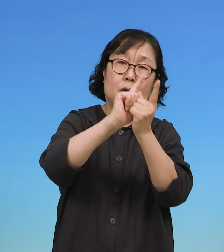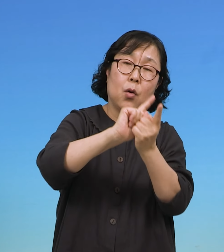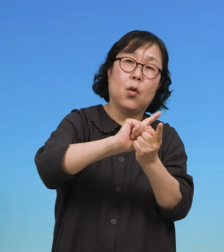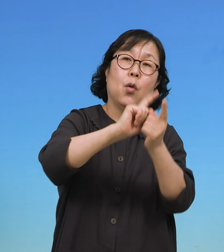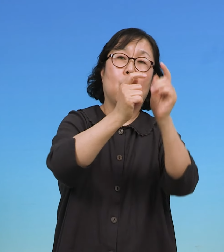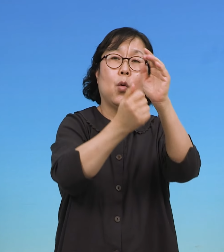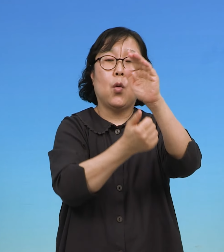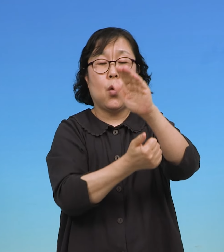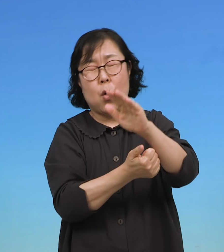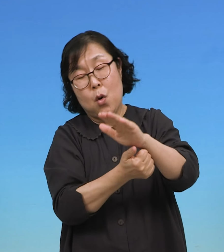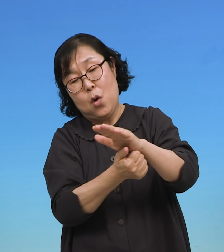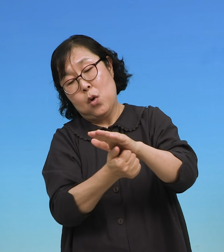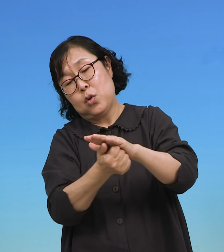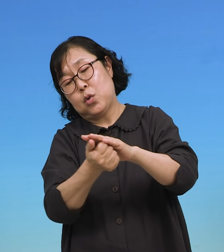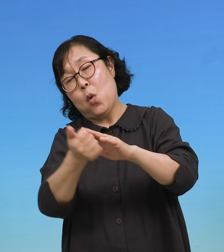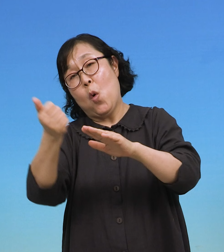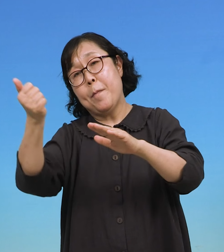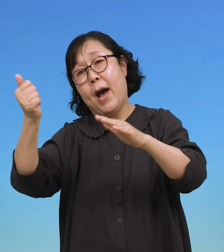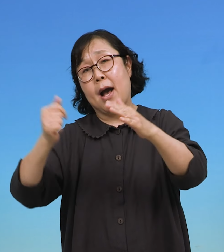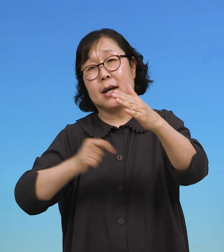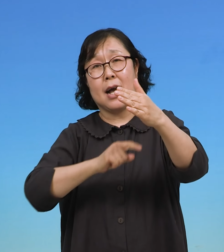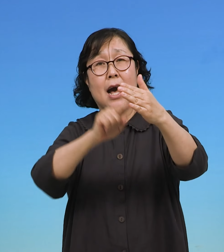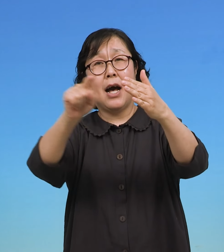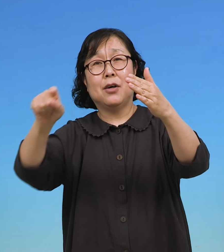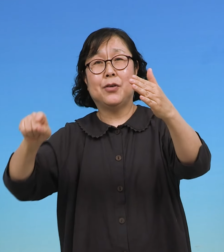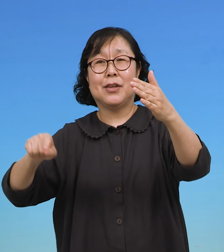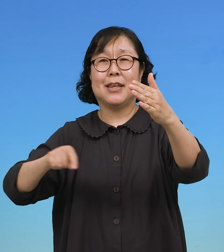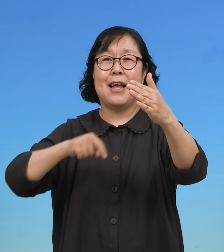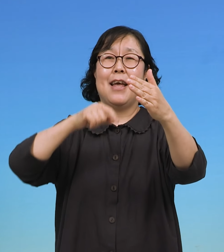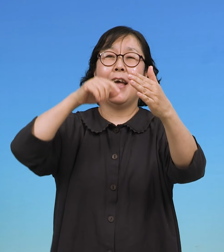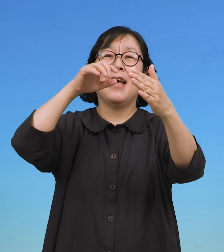서로 소망 가운데,